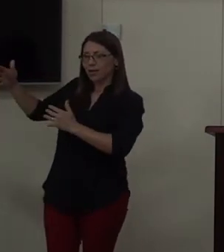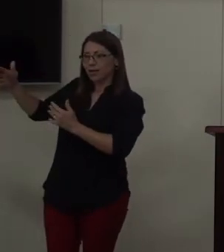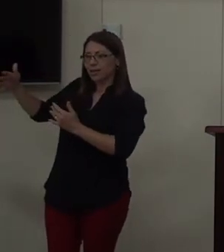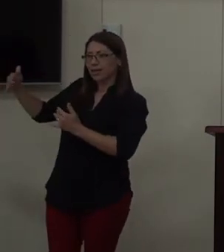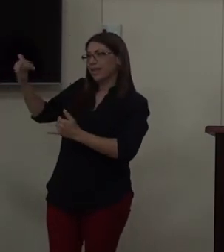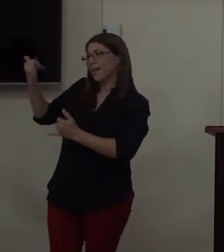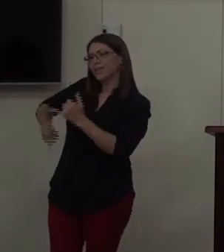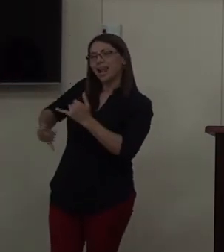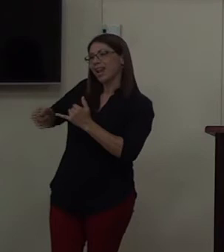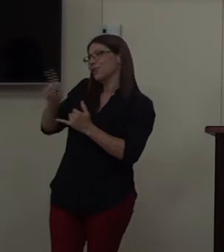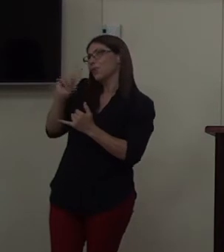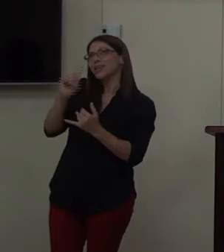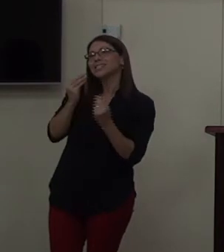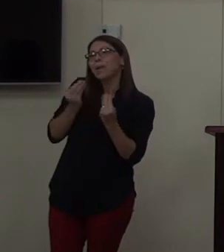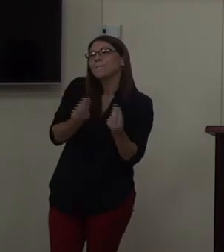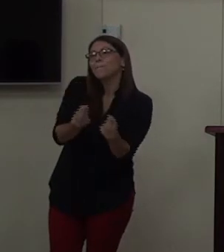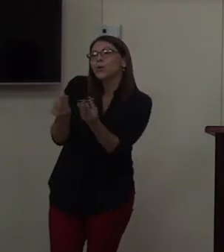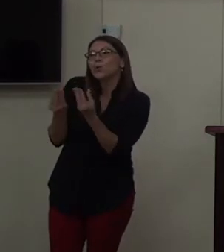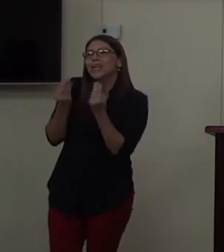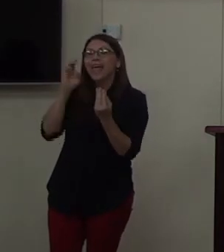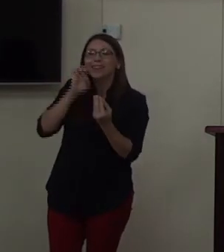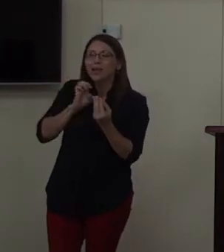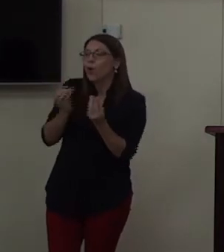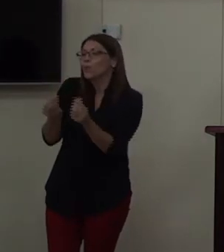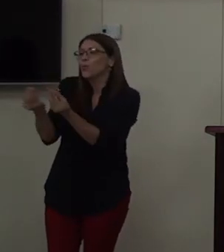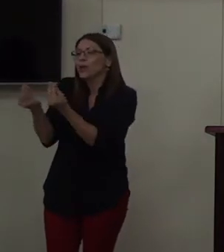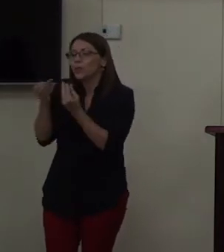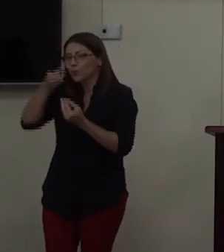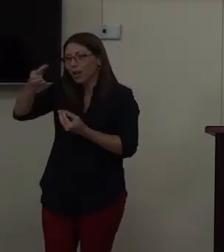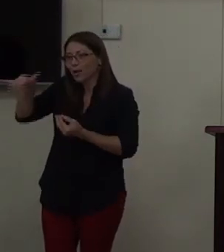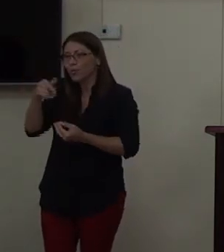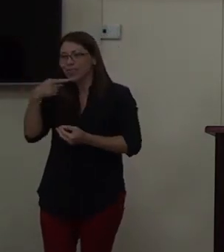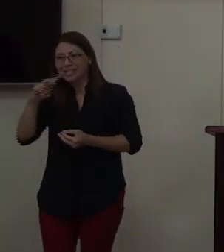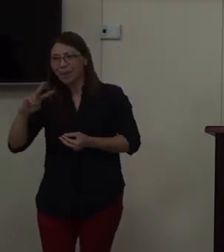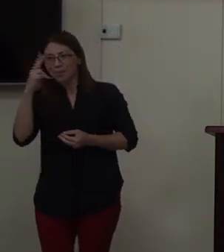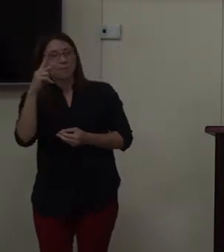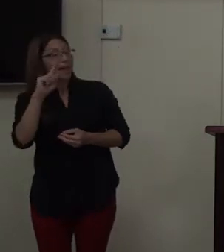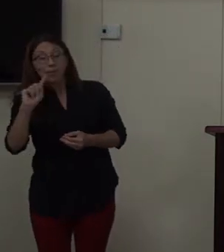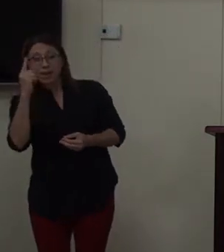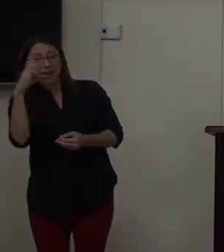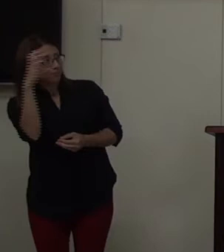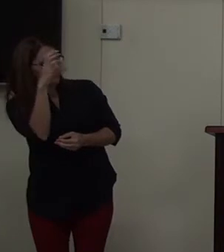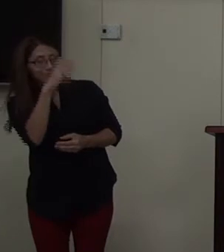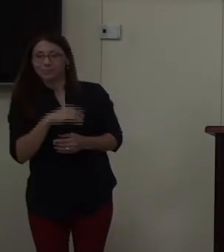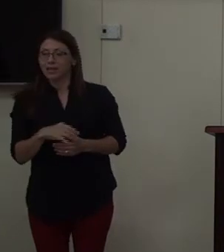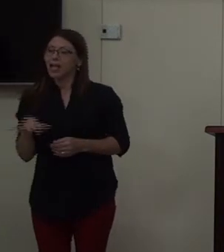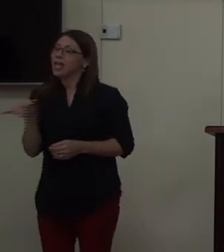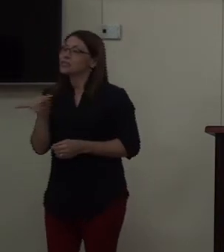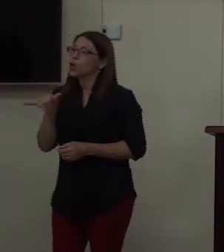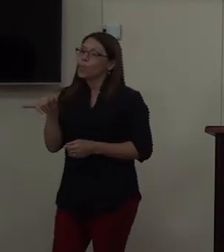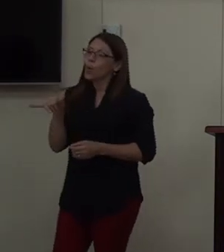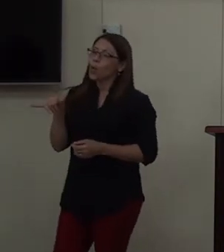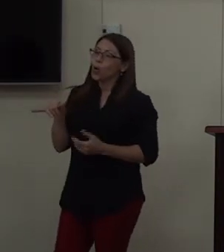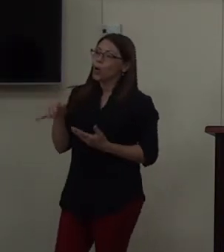tan pluriétnico y cultural como desde la primera, sino más parece como esta obligación, ¿verdad? Que